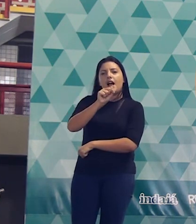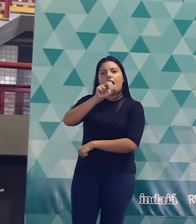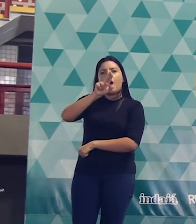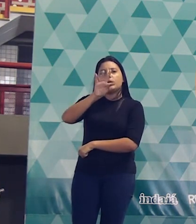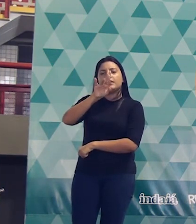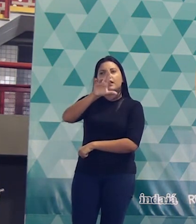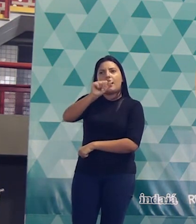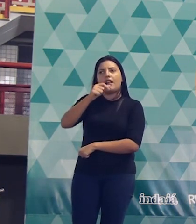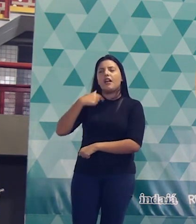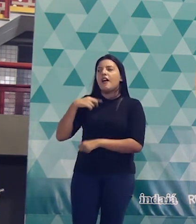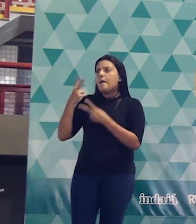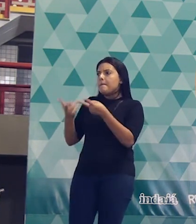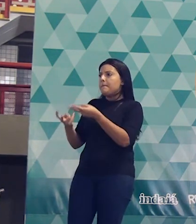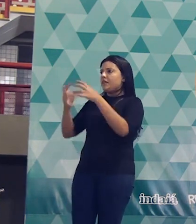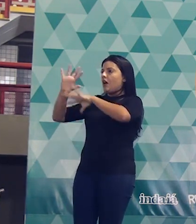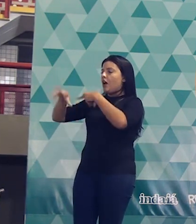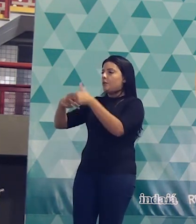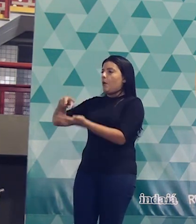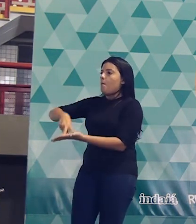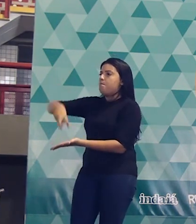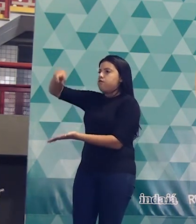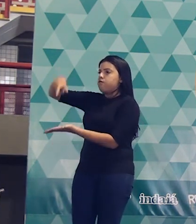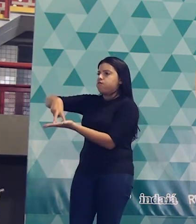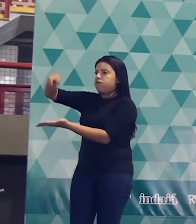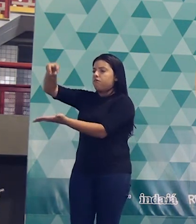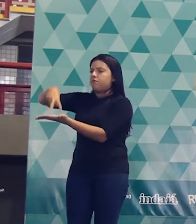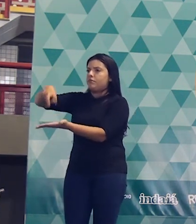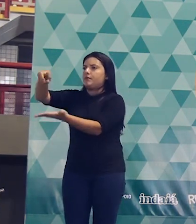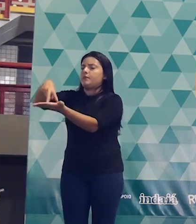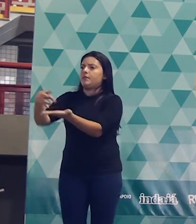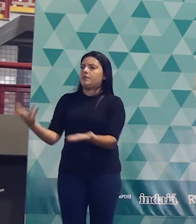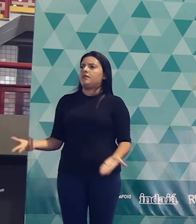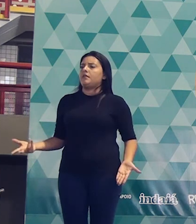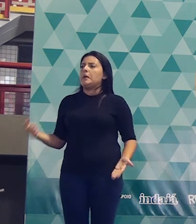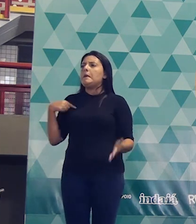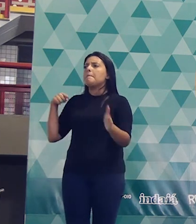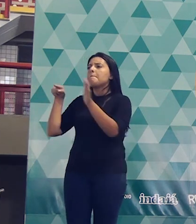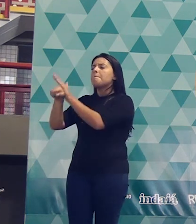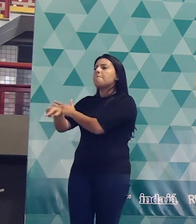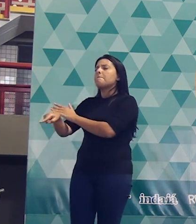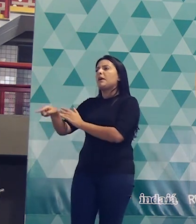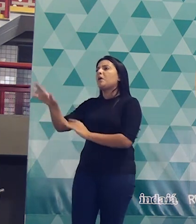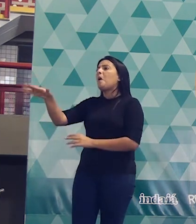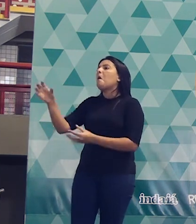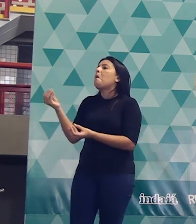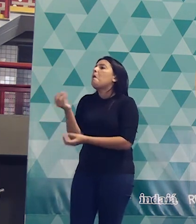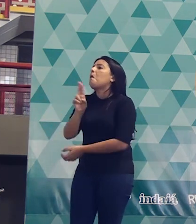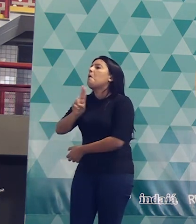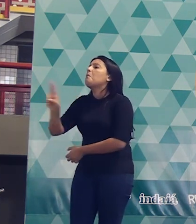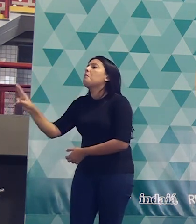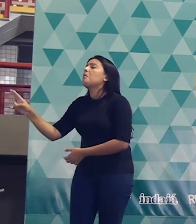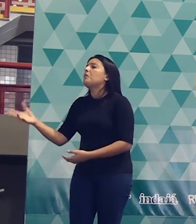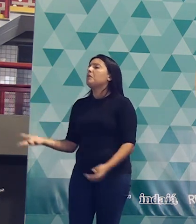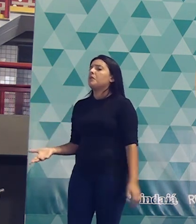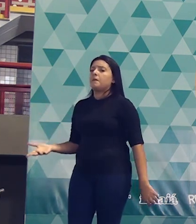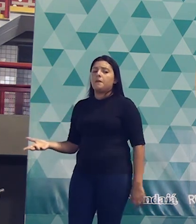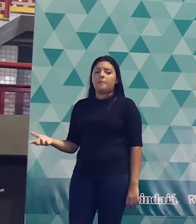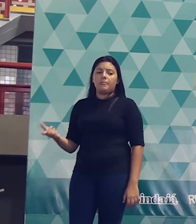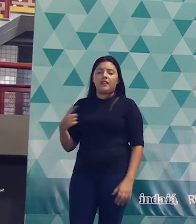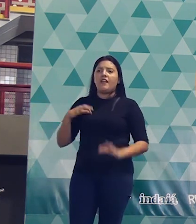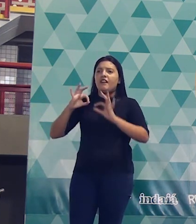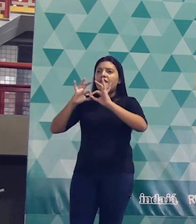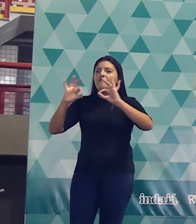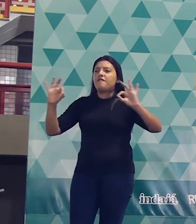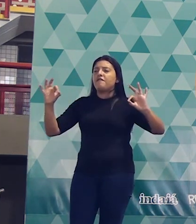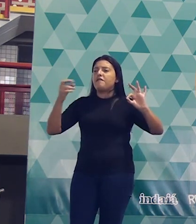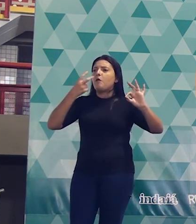mais de 2 metros de altura, perguntou a um nativo como se chamava o dito. O nativo respondeu, guguidi,